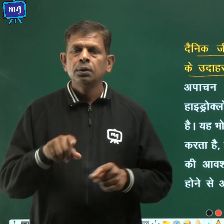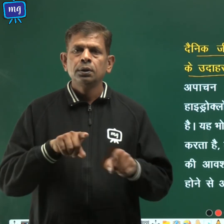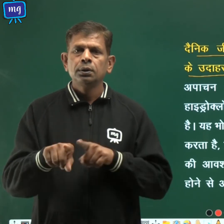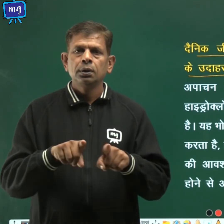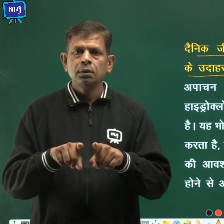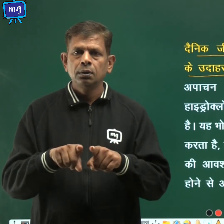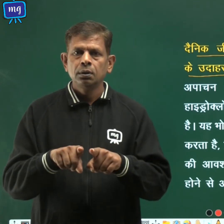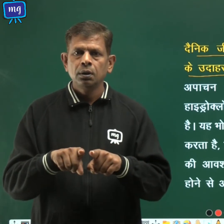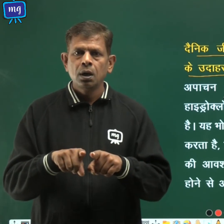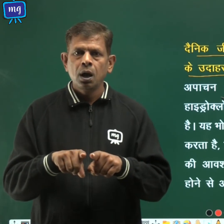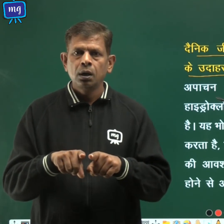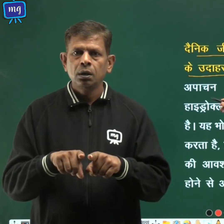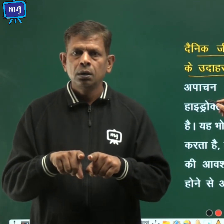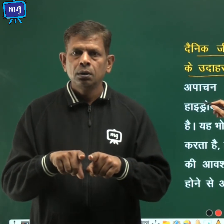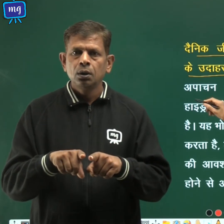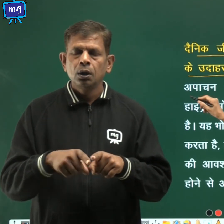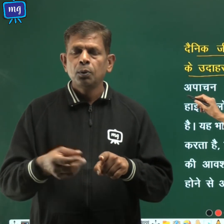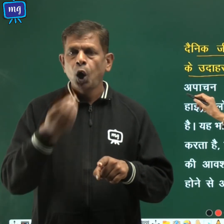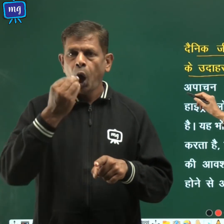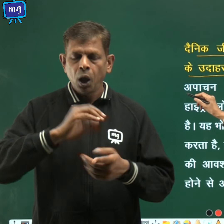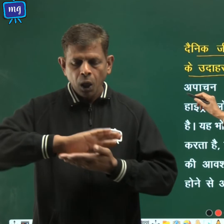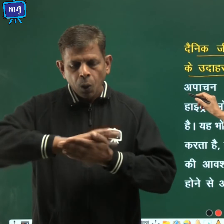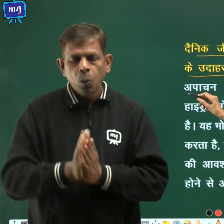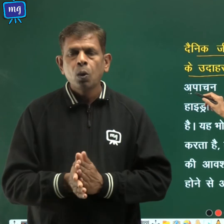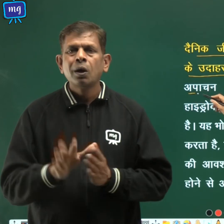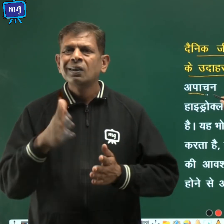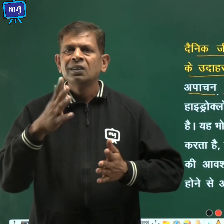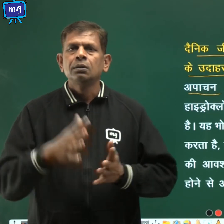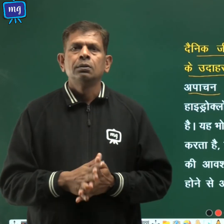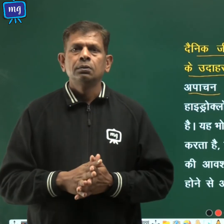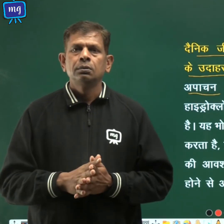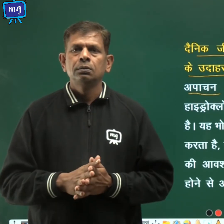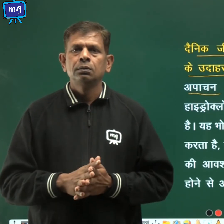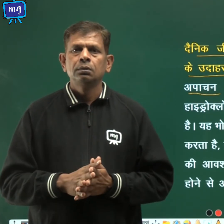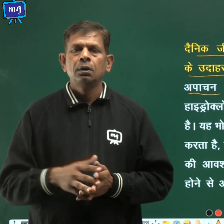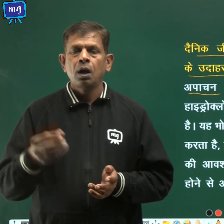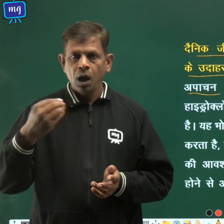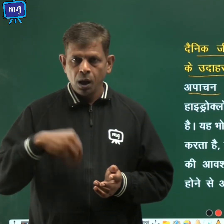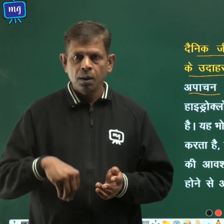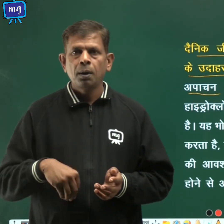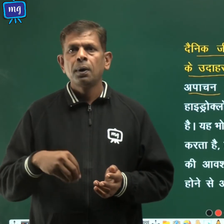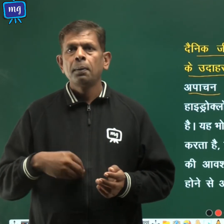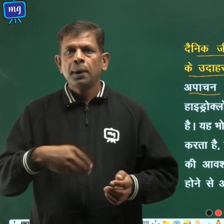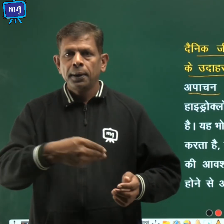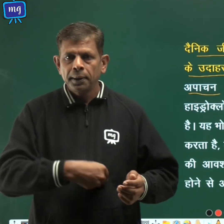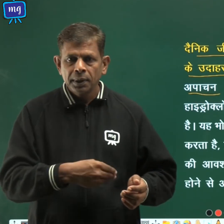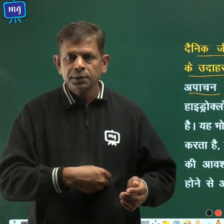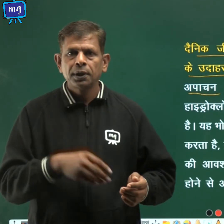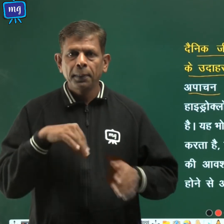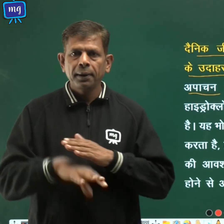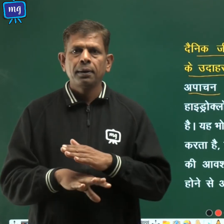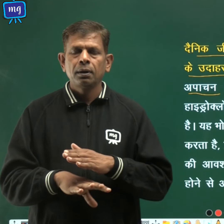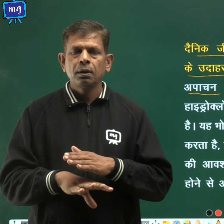जैसे अपाचन में, अपाचन हमारे आमाशय में